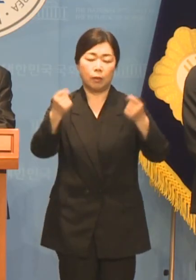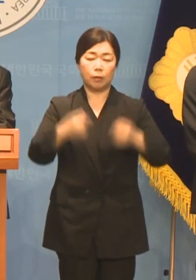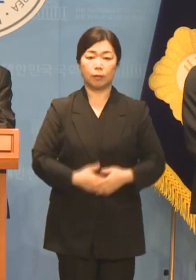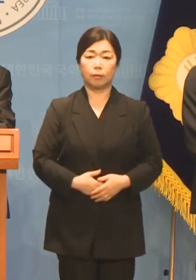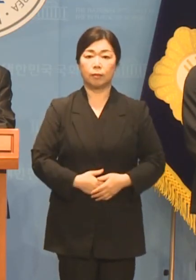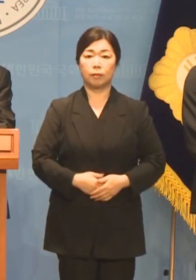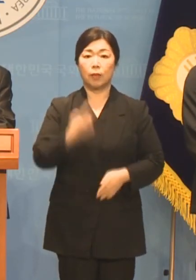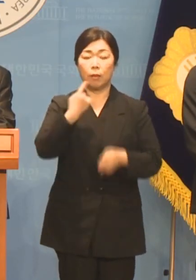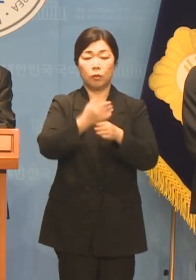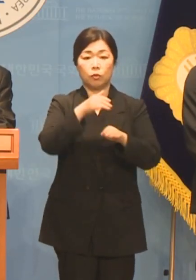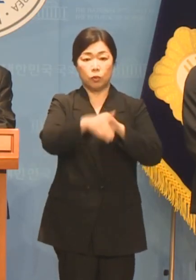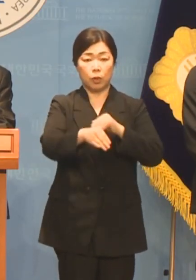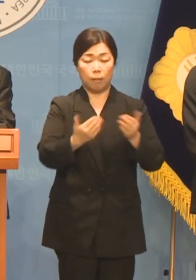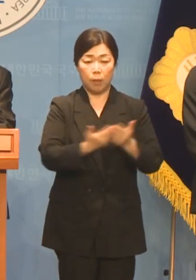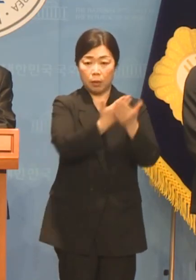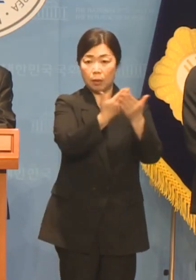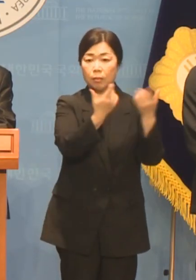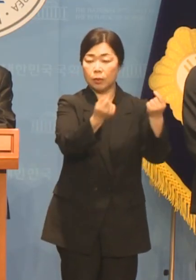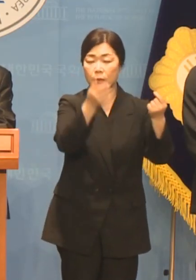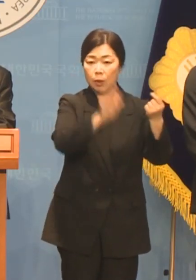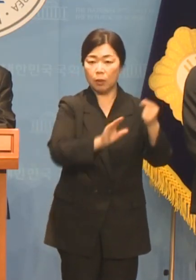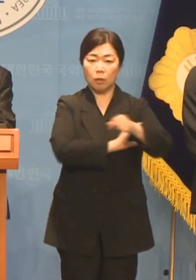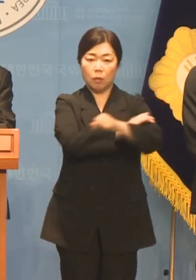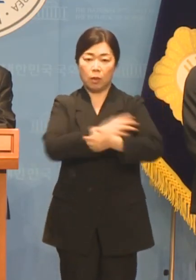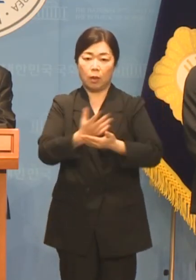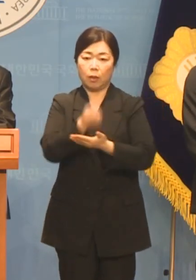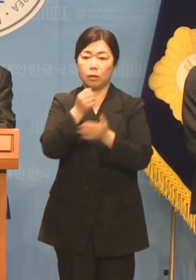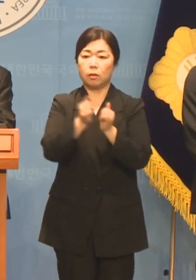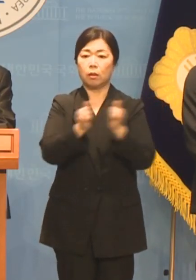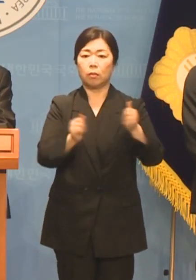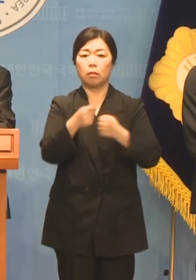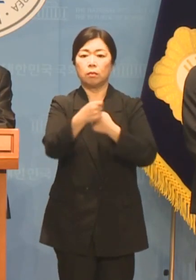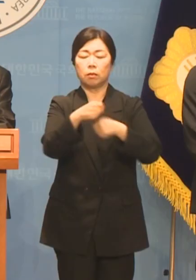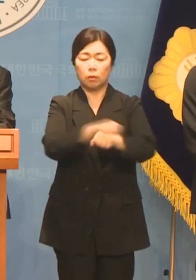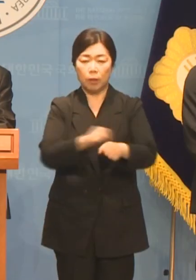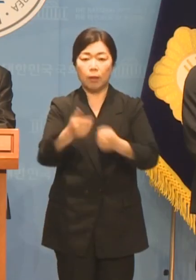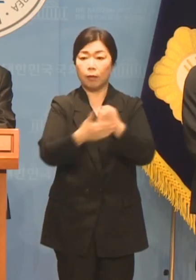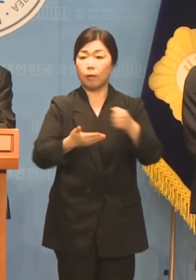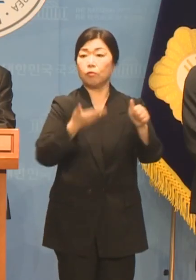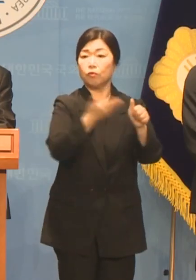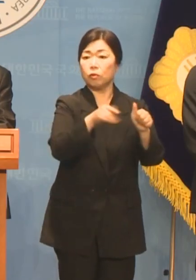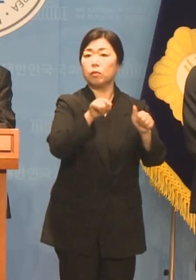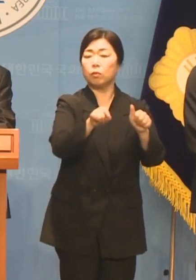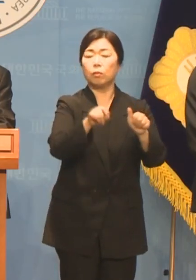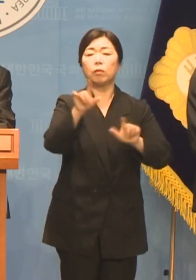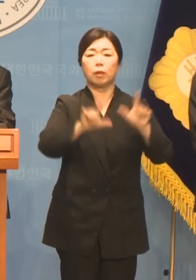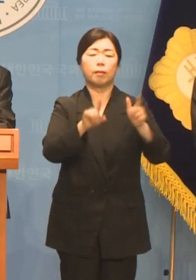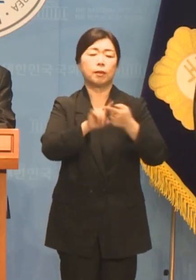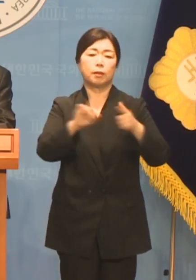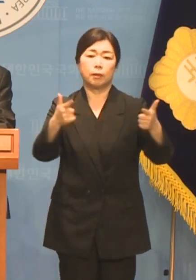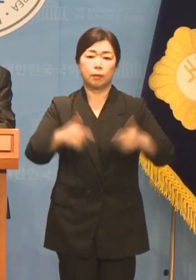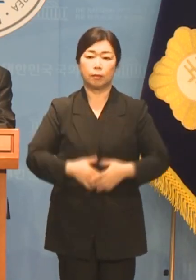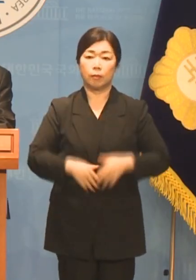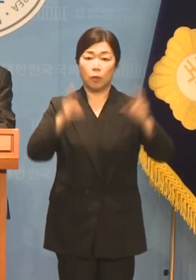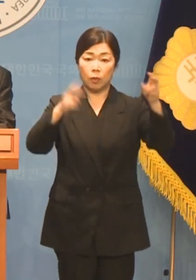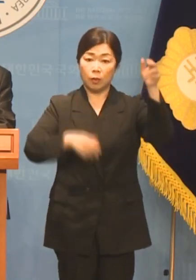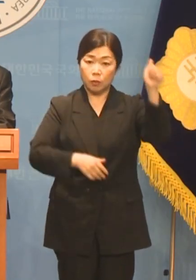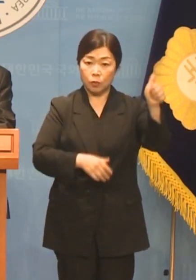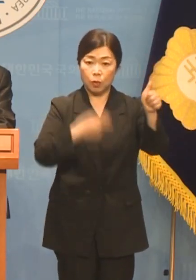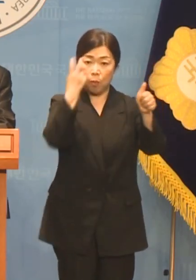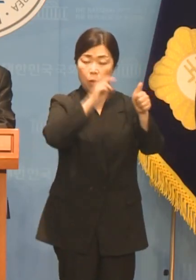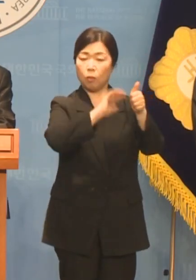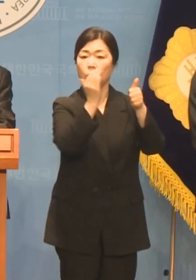나라에서 기득권 소수에 대한 특혜를 당연시하는 풍조는 비정상입니다. 기업주는 보호해야